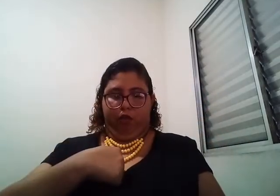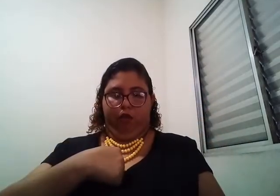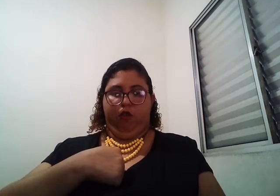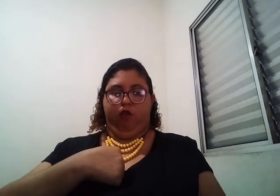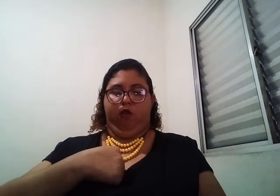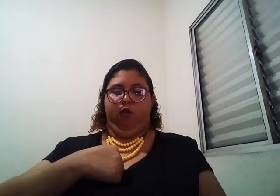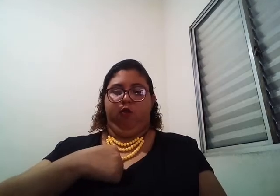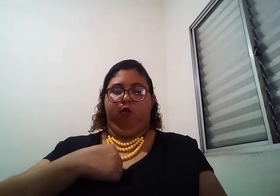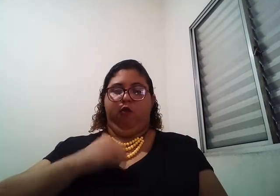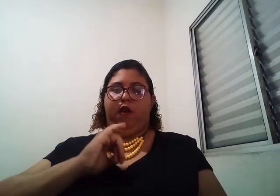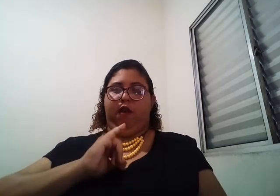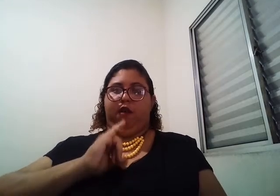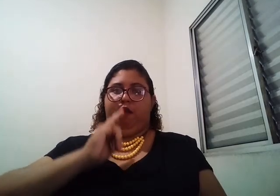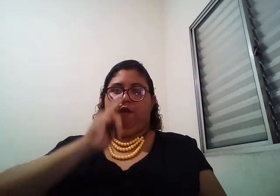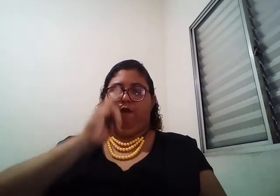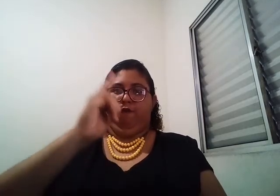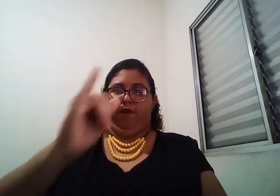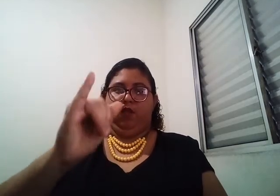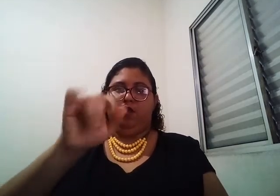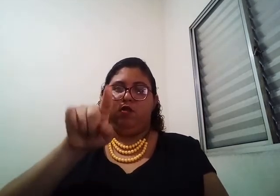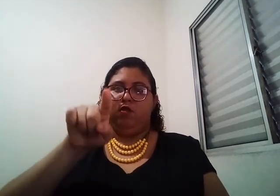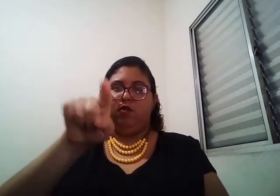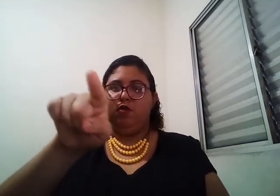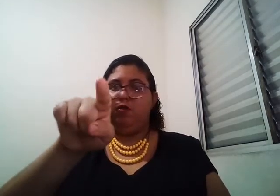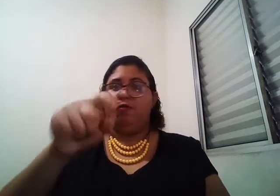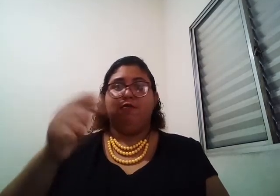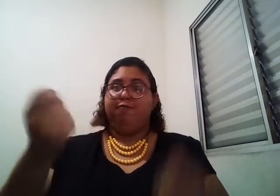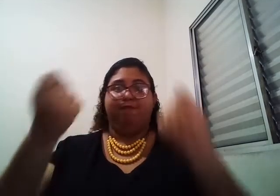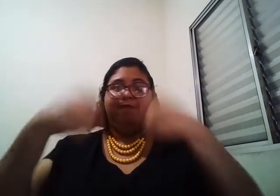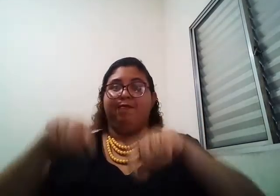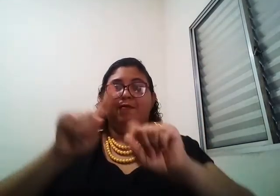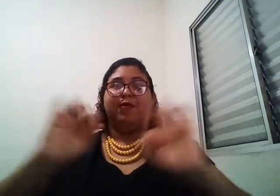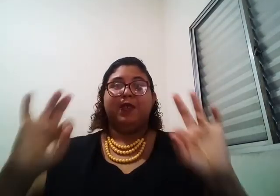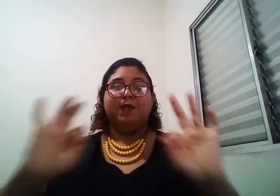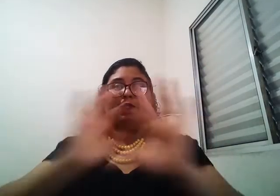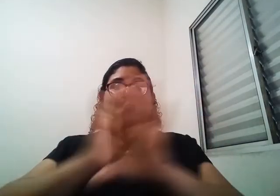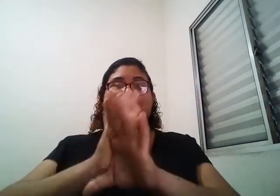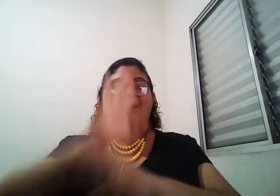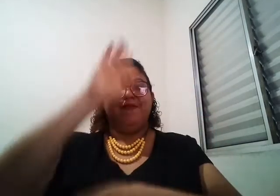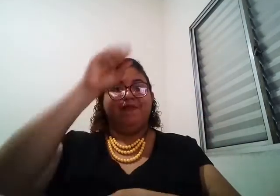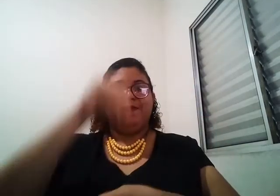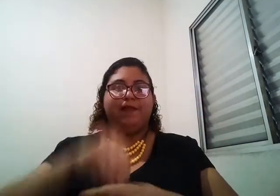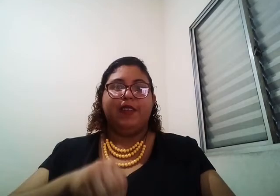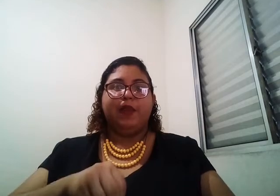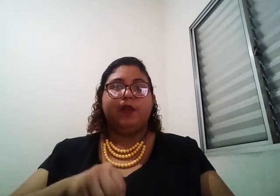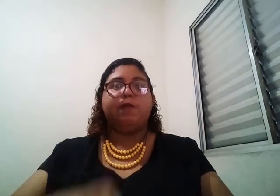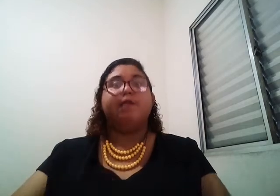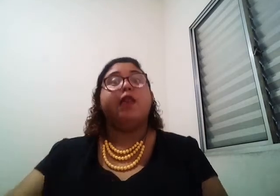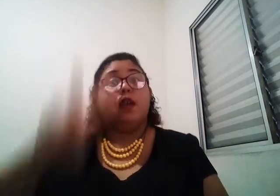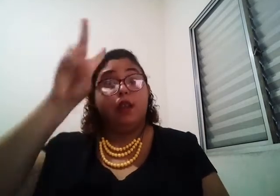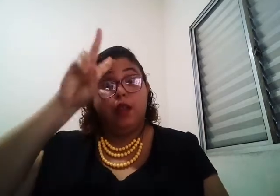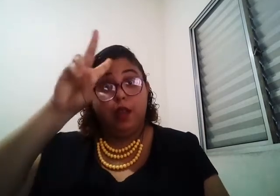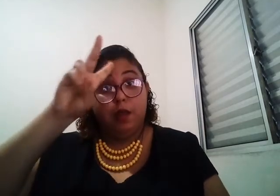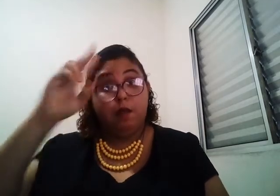O pronome e o predicado, eles estão embutidos no próprio sinal. Agora é